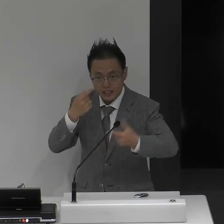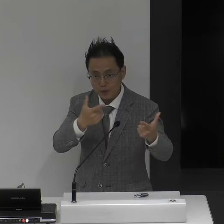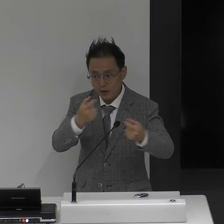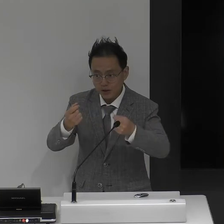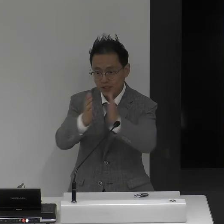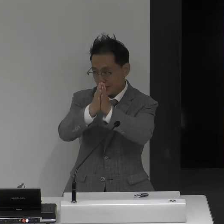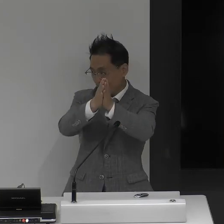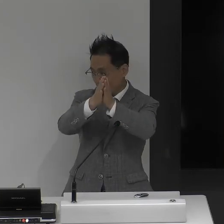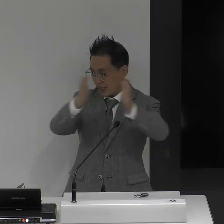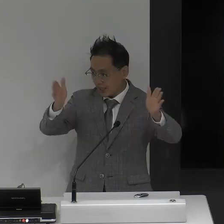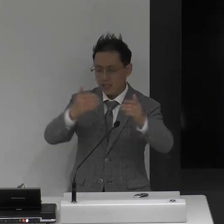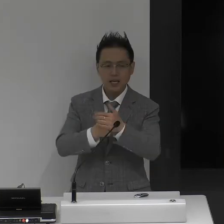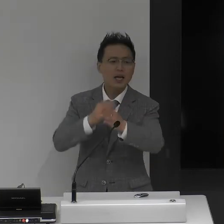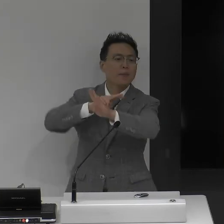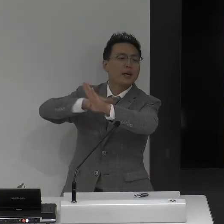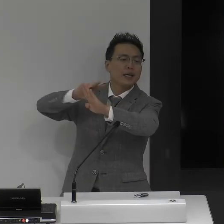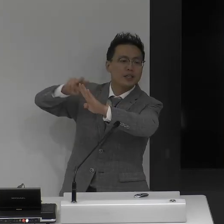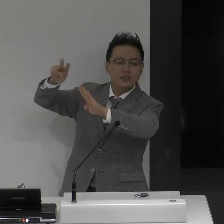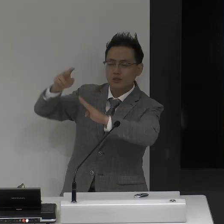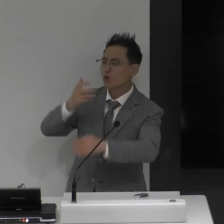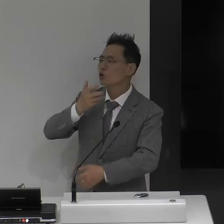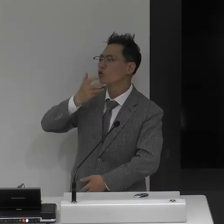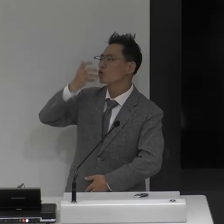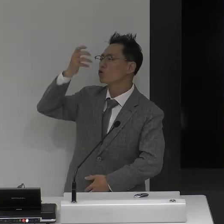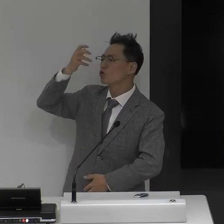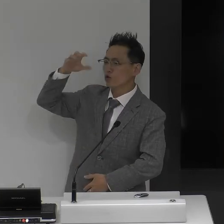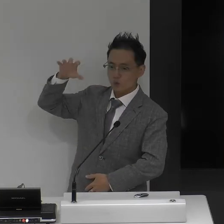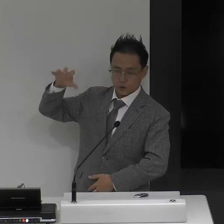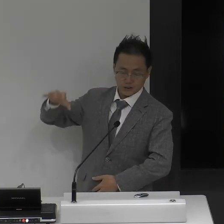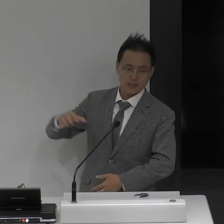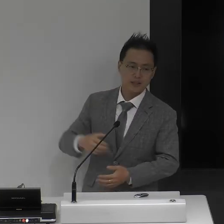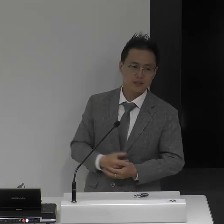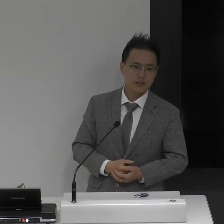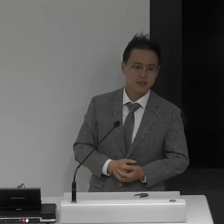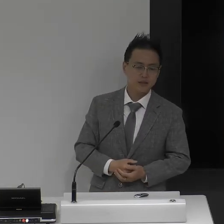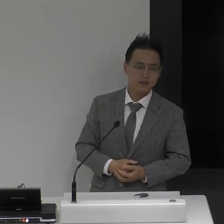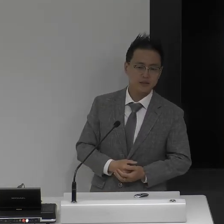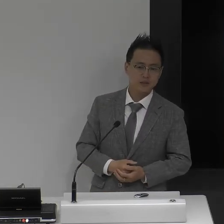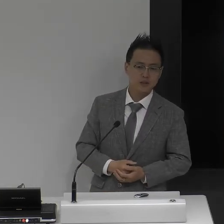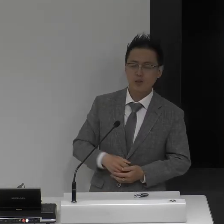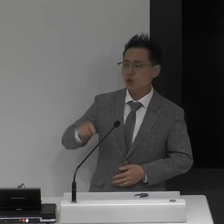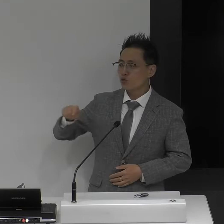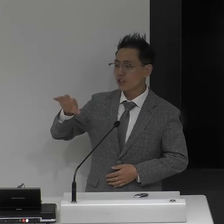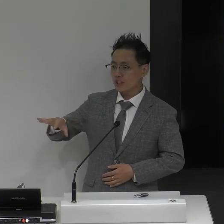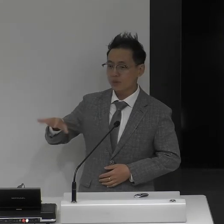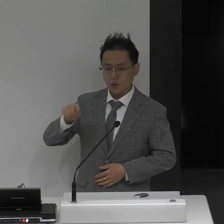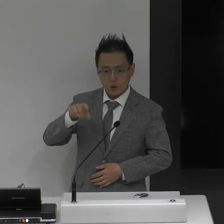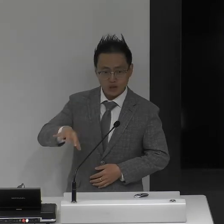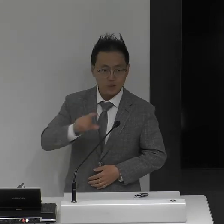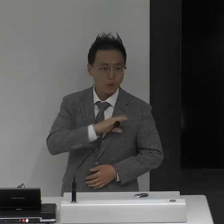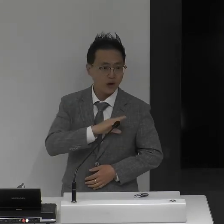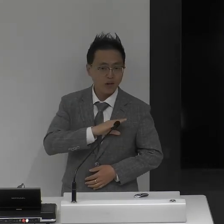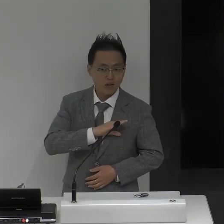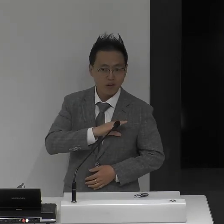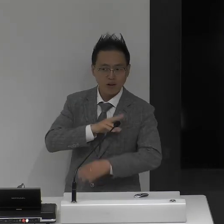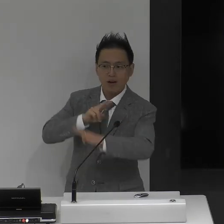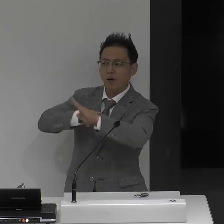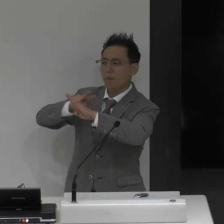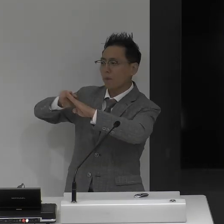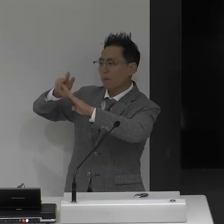해볼까요? 시작. 베델은 꿈꾸는 곳이다. 우리 지금 이곳 이름 뭐예요?